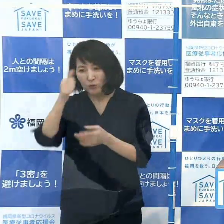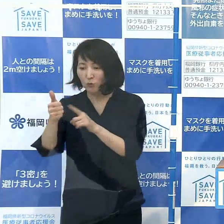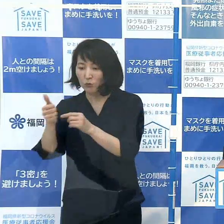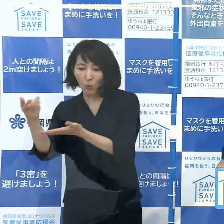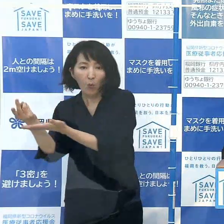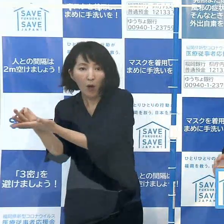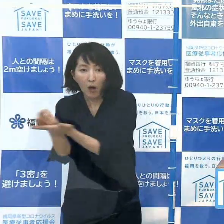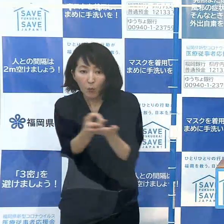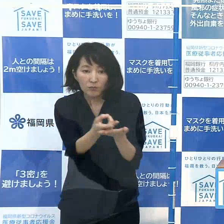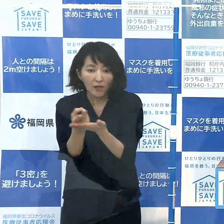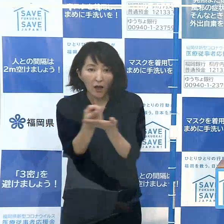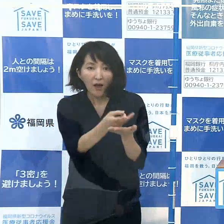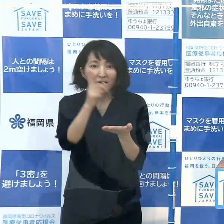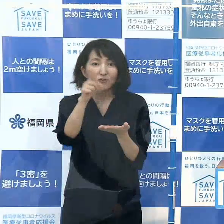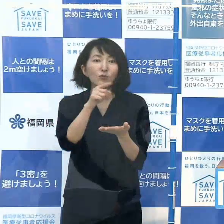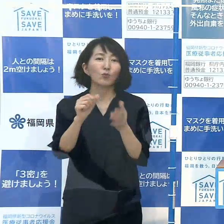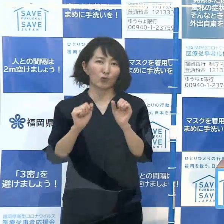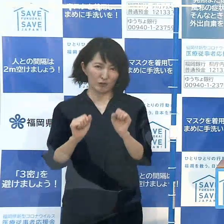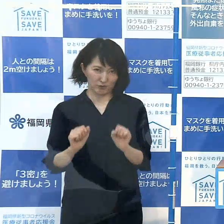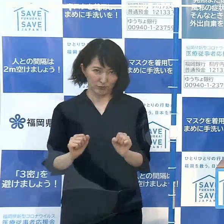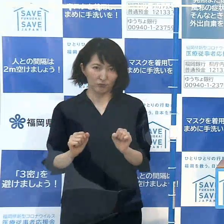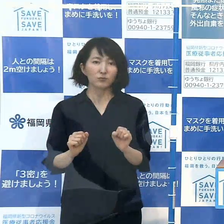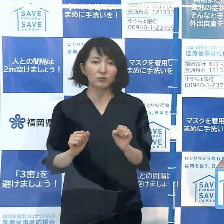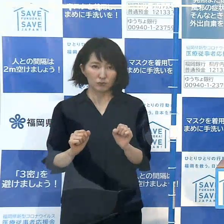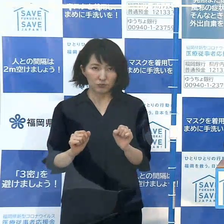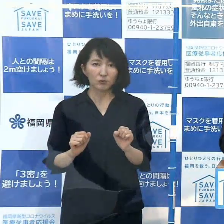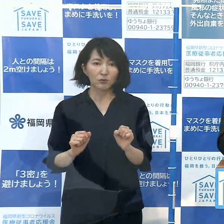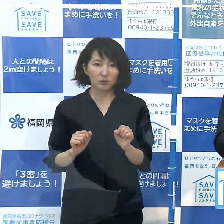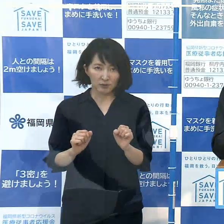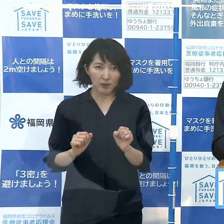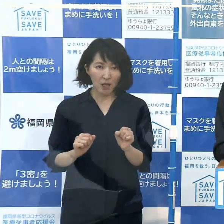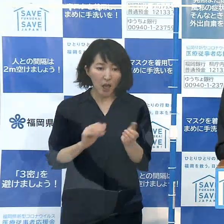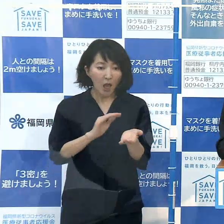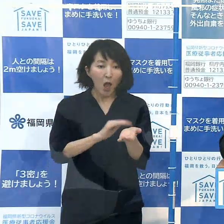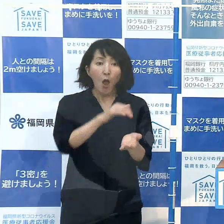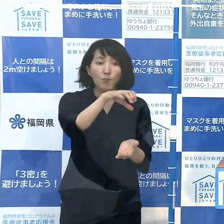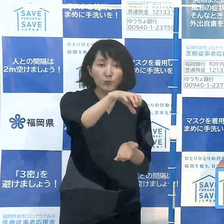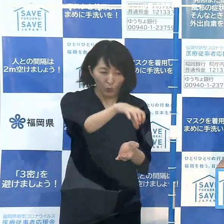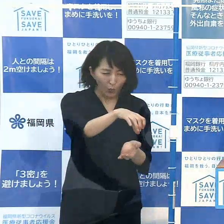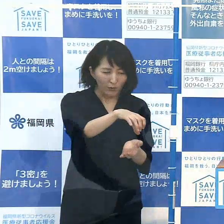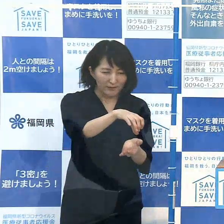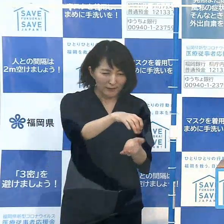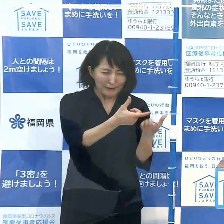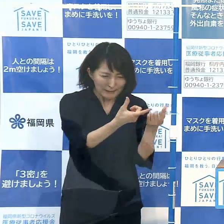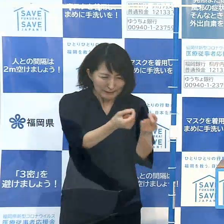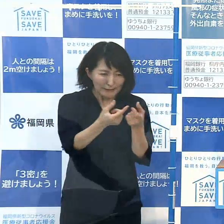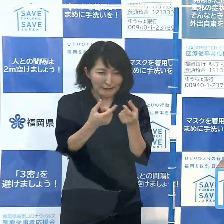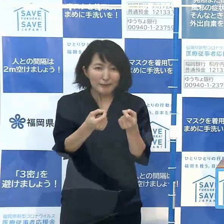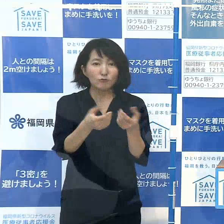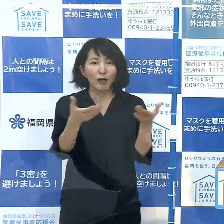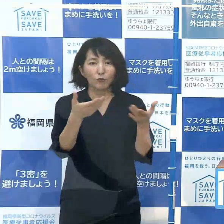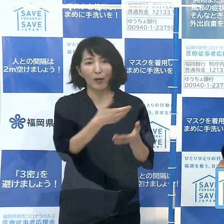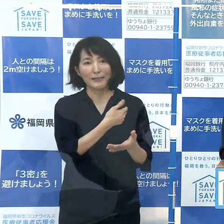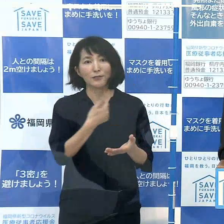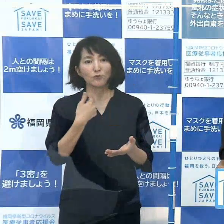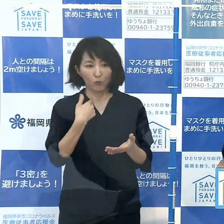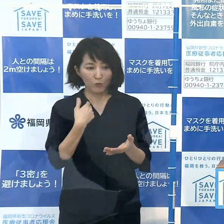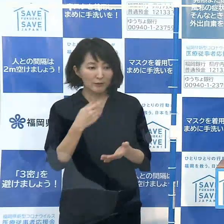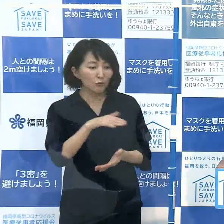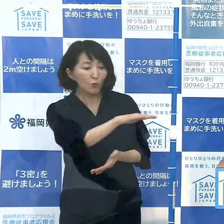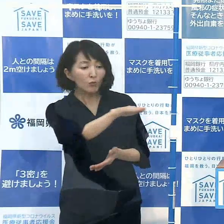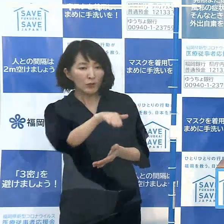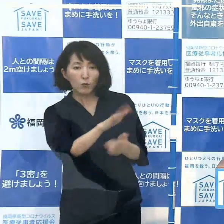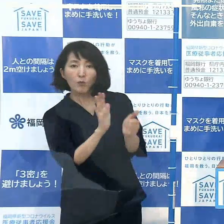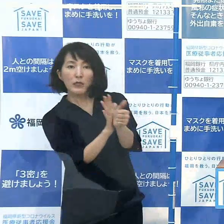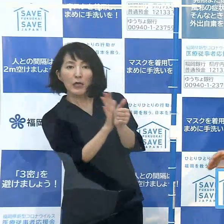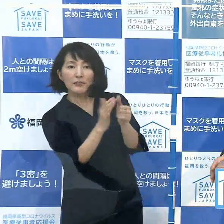でそういったチームが活躍をする、治療に専念できるように支えていただいたスタッフの皆さんもいらっしゃる、まあ、そういった